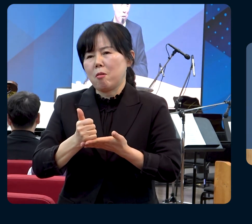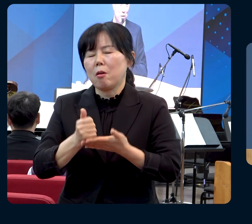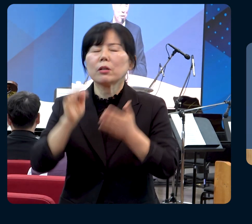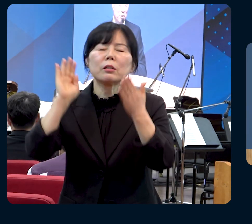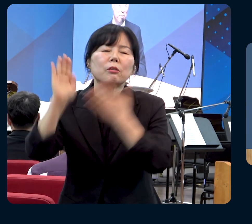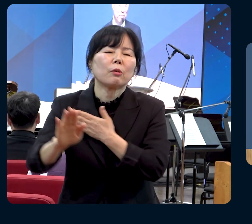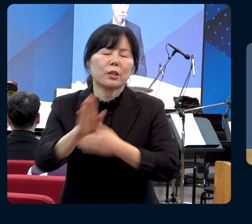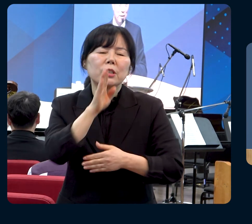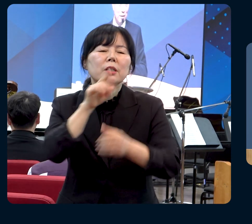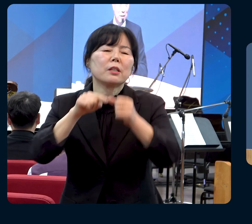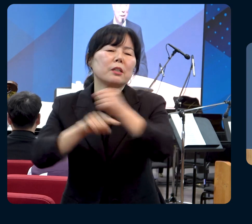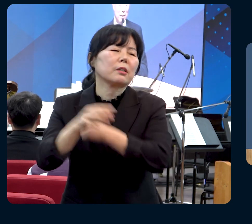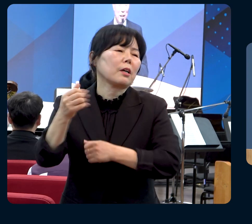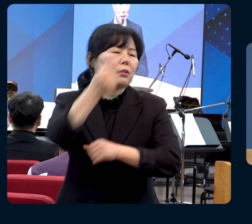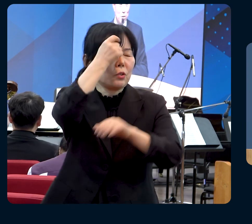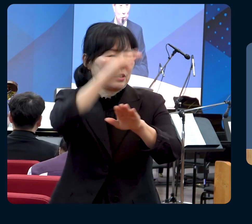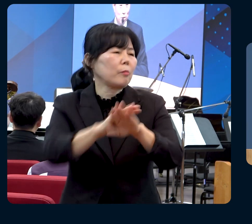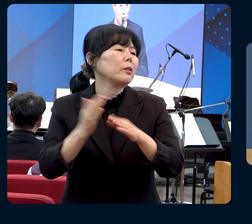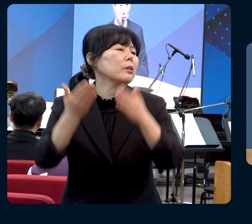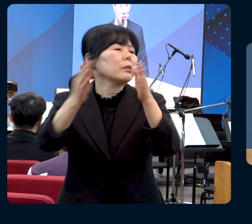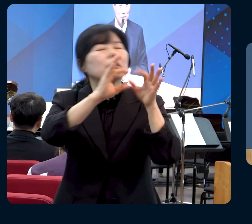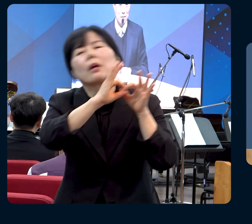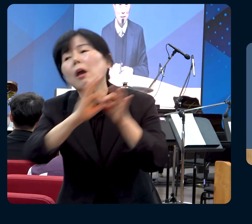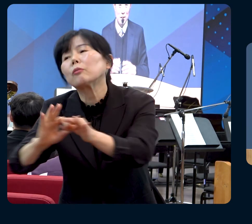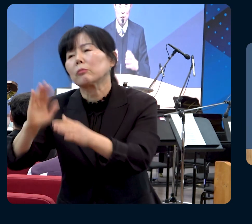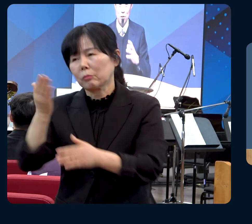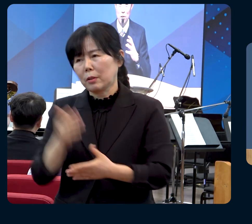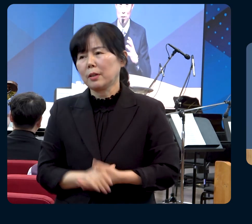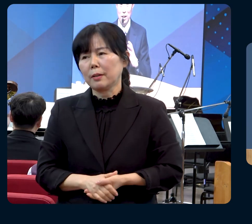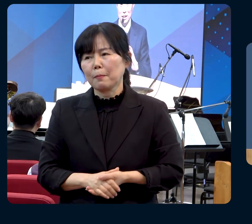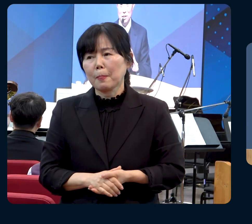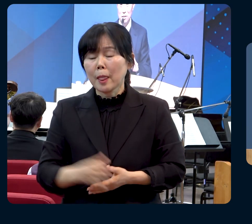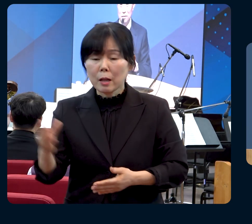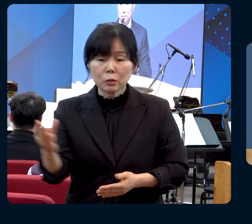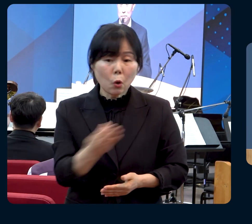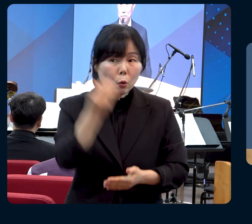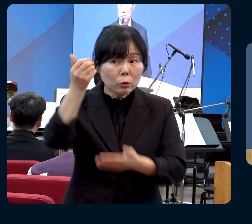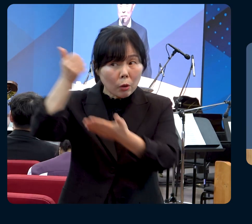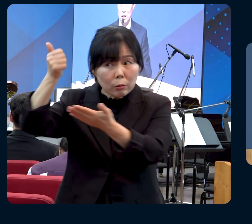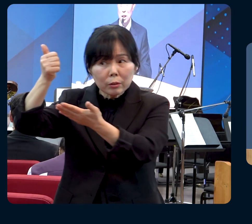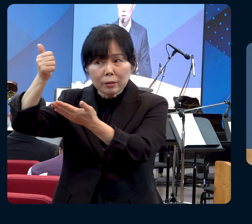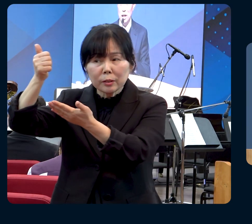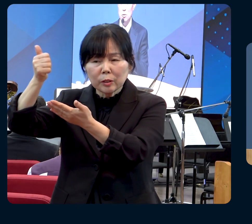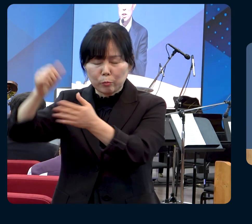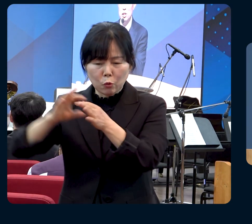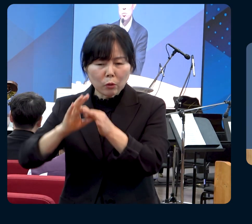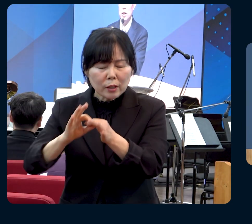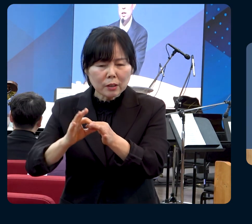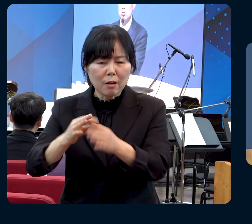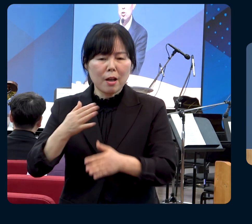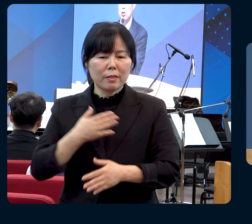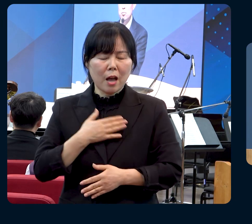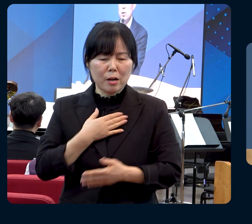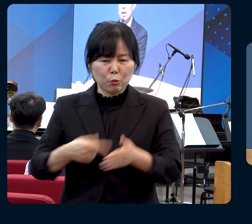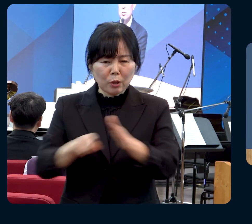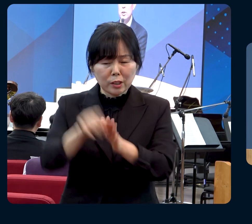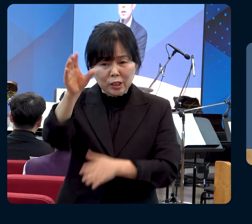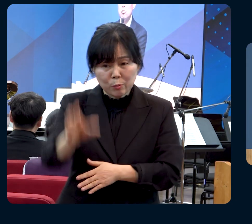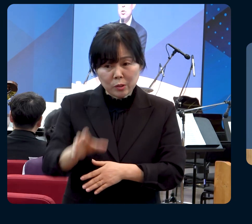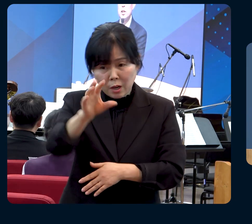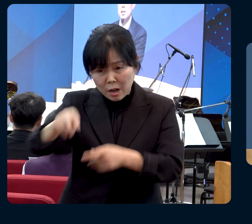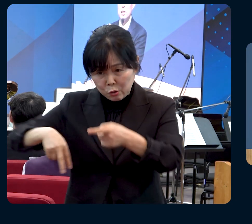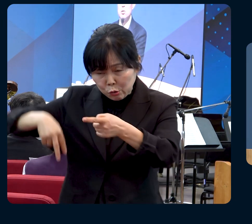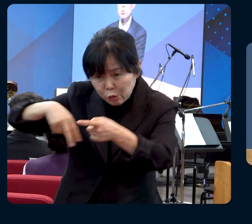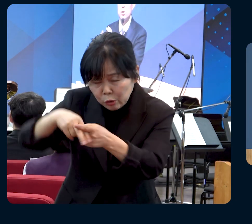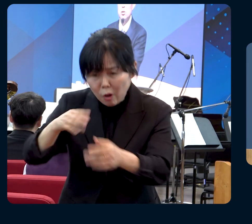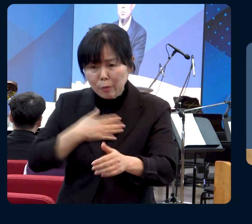된 것이죠. 사랑하는 성도 여러분, 성령 안에서 그리고 나를 위해서 십자가에 죽으시고 부활하시고 나의